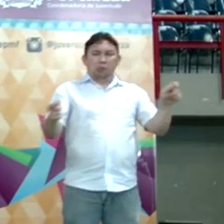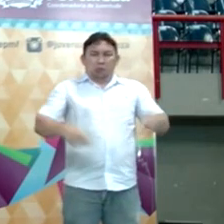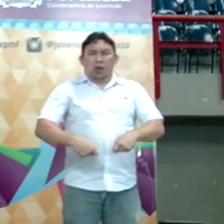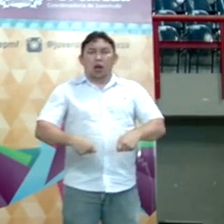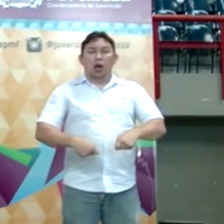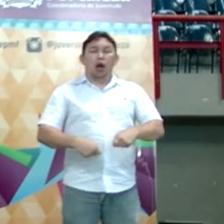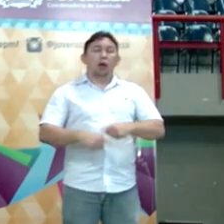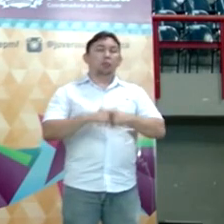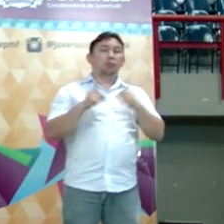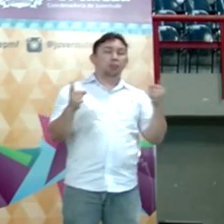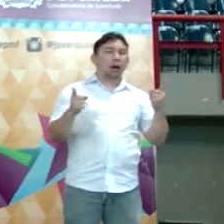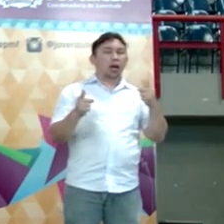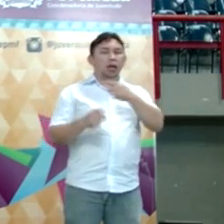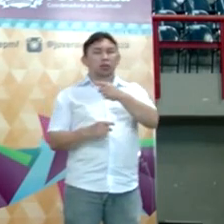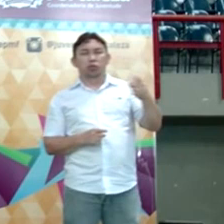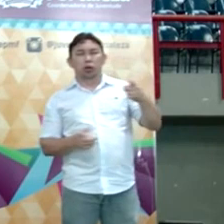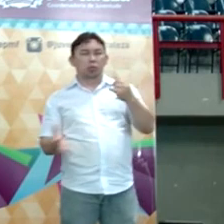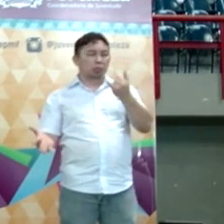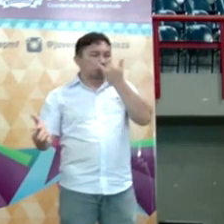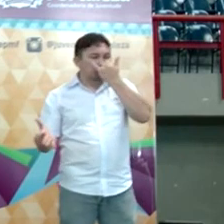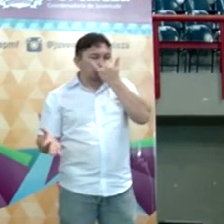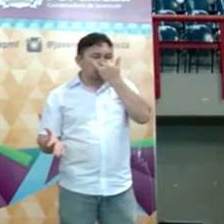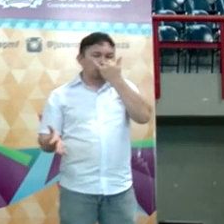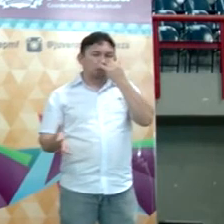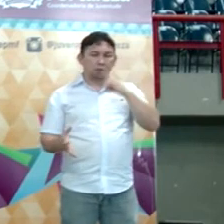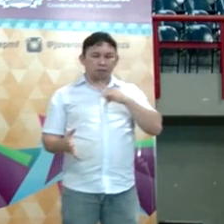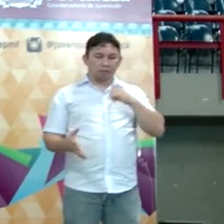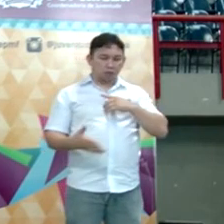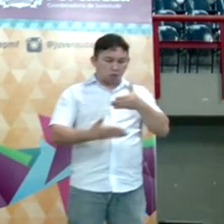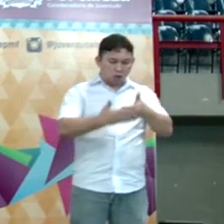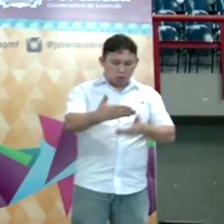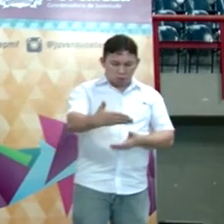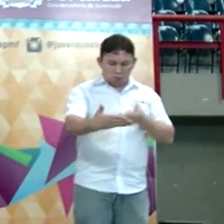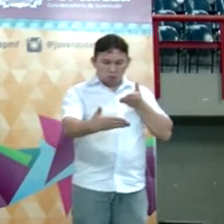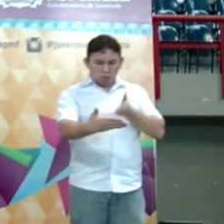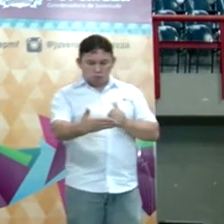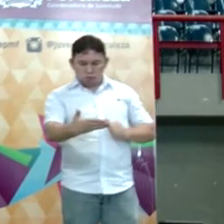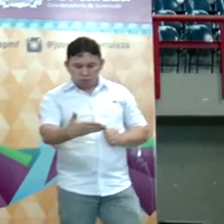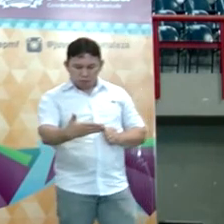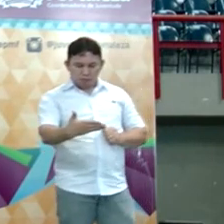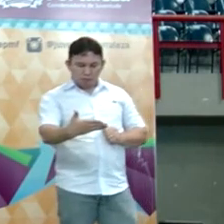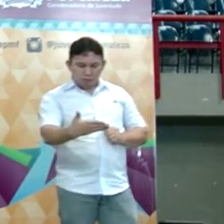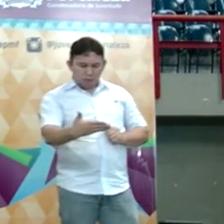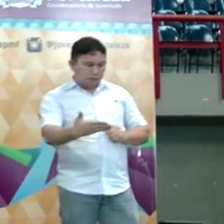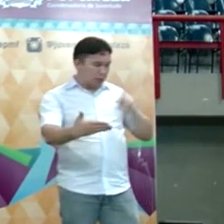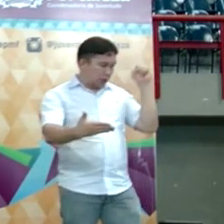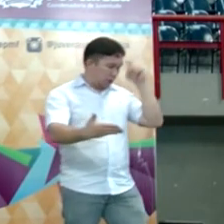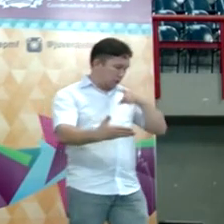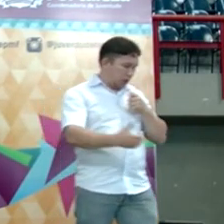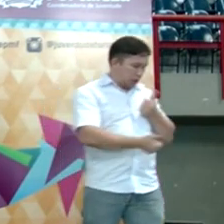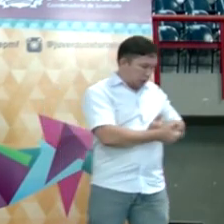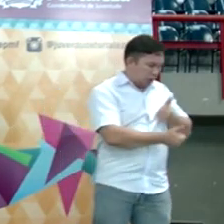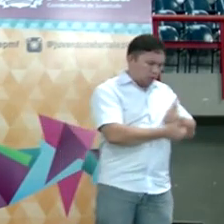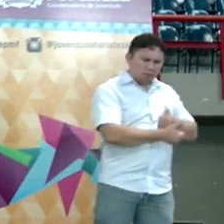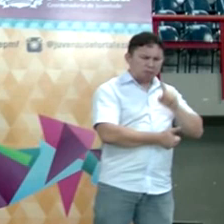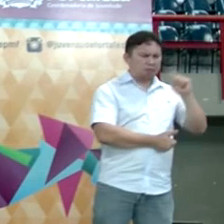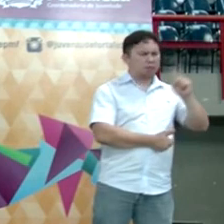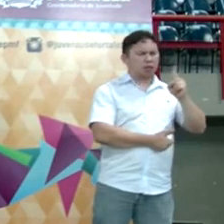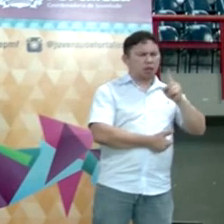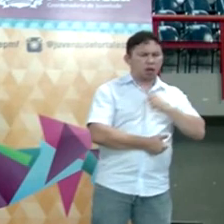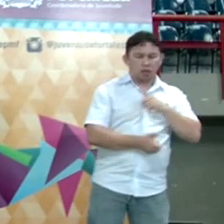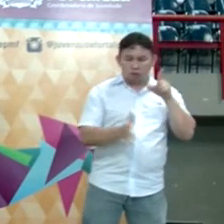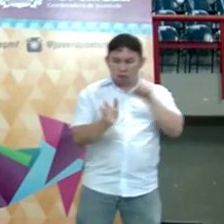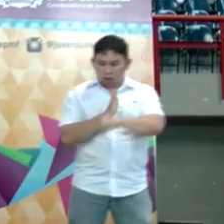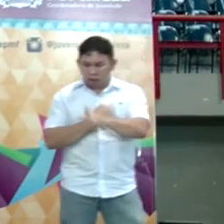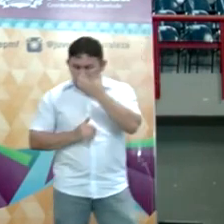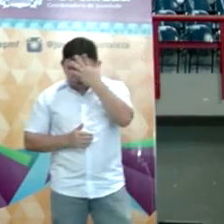questões. O que a gente não pode fazer é começar logo uma prova gastando tempo com uma questão mais complicada. O que é que eu já disse aqui para